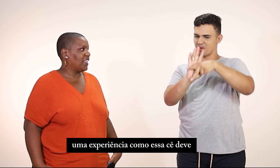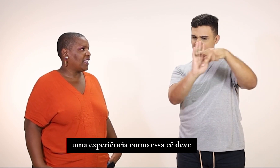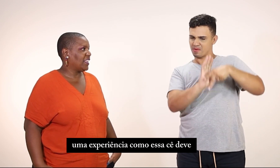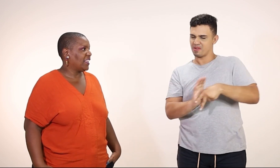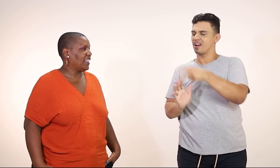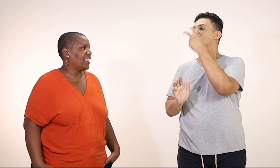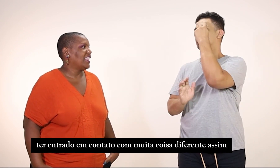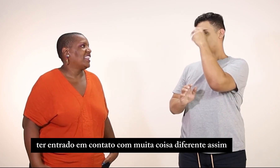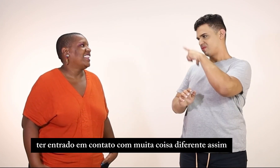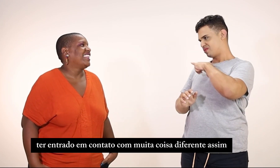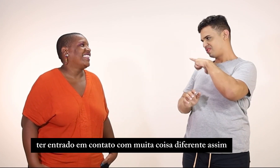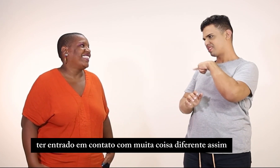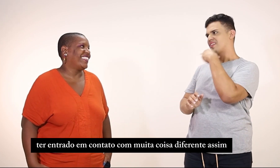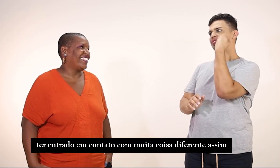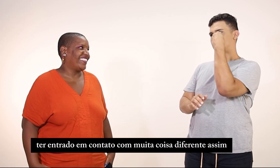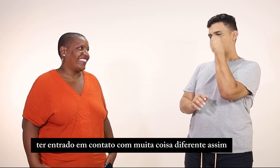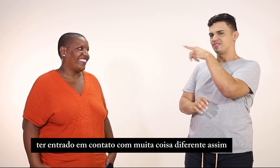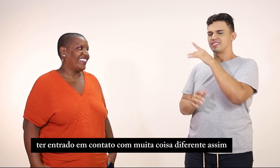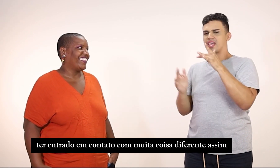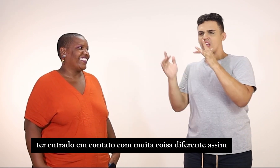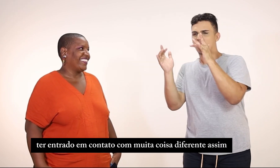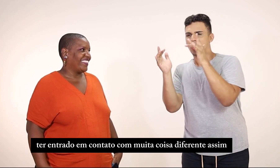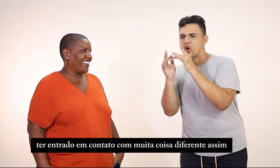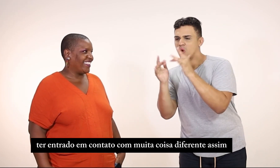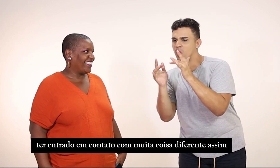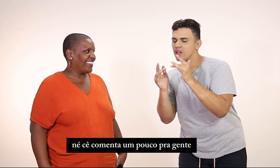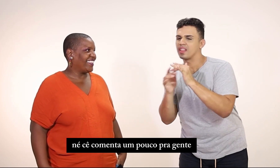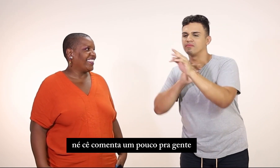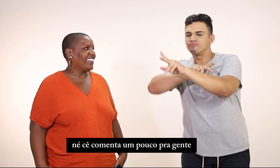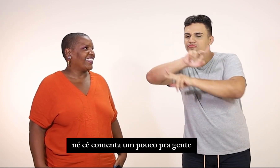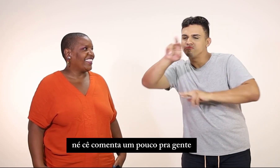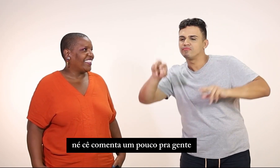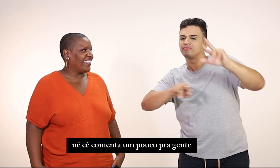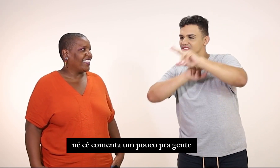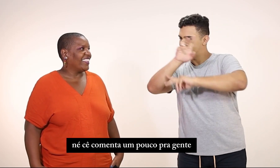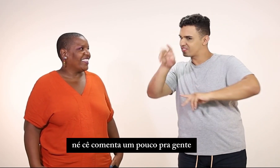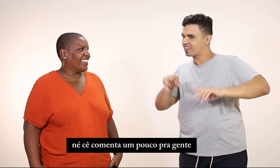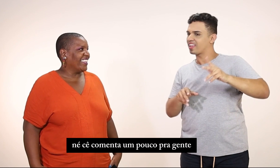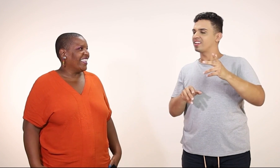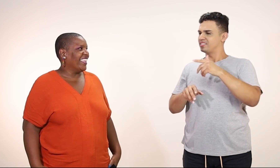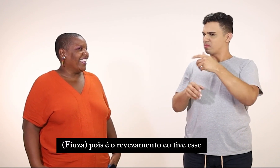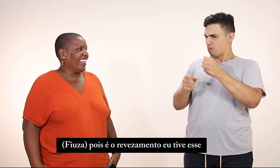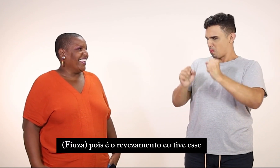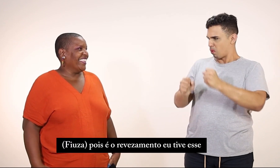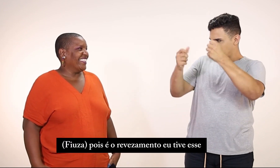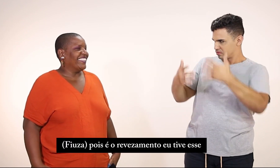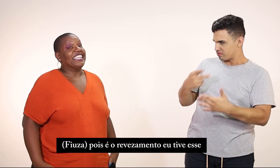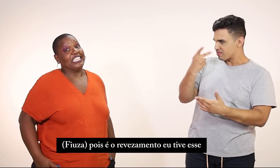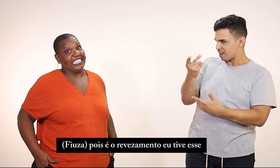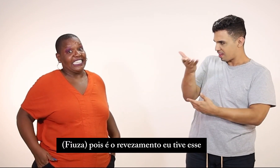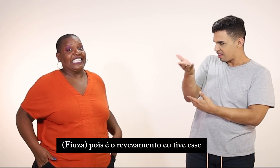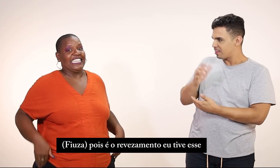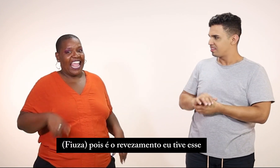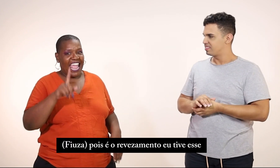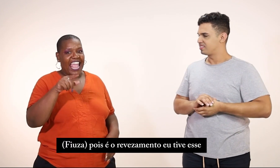deve ter entrado em contato com muita coisa diferente, assim, né? Você comenta um pouco pra gente? Pois é, o revezamento. Eu